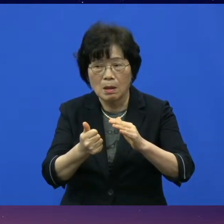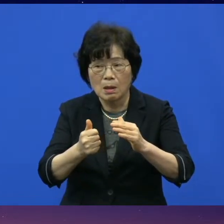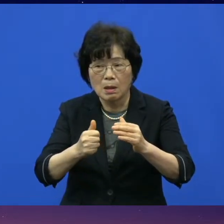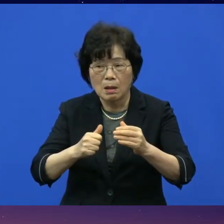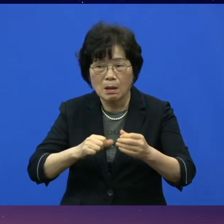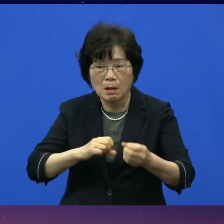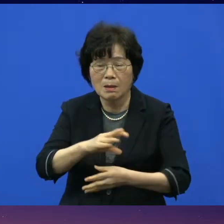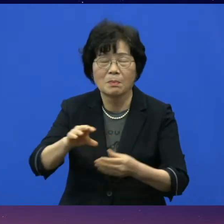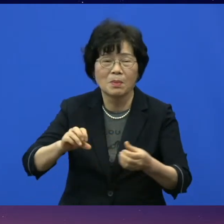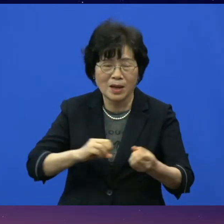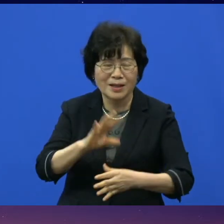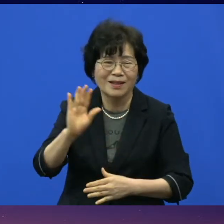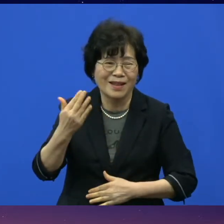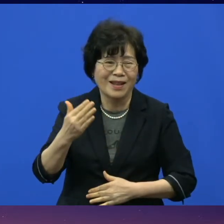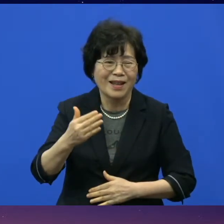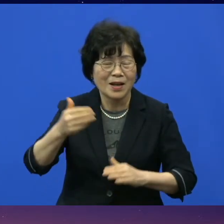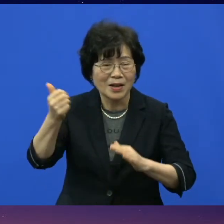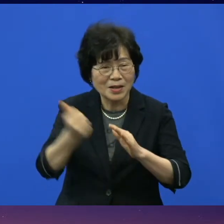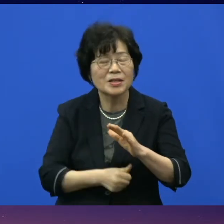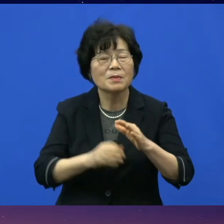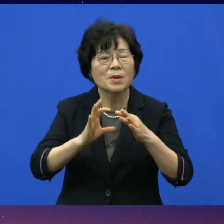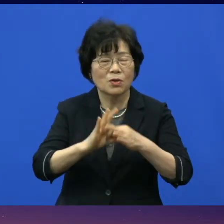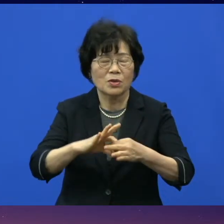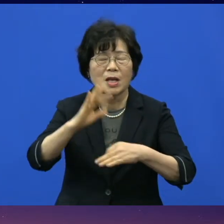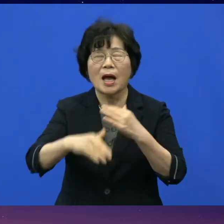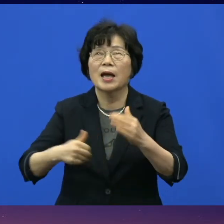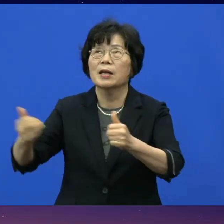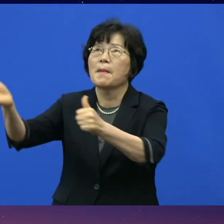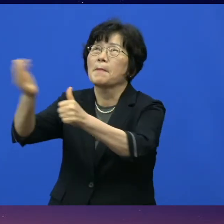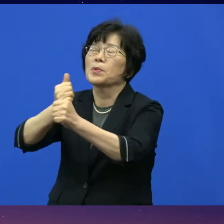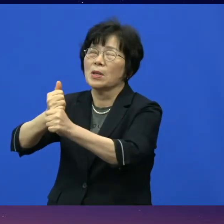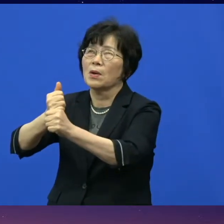그 실패를 통해서 하나님을 붙들어야 되는 거죠.